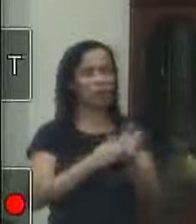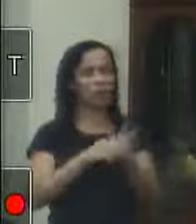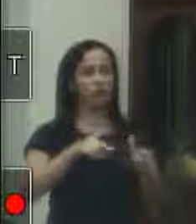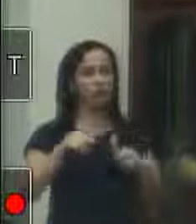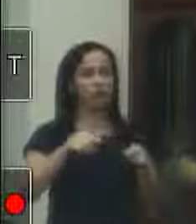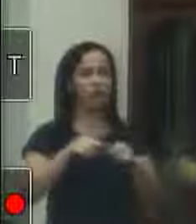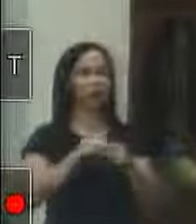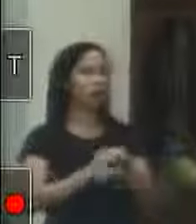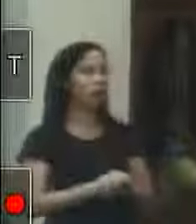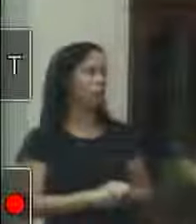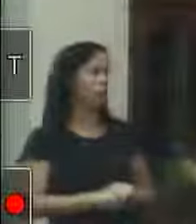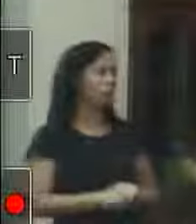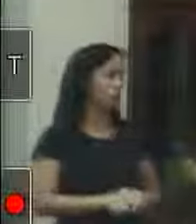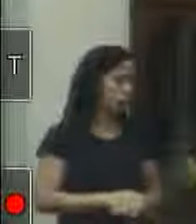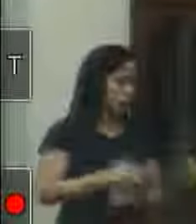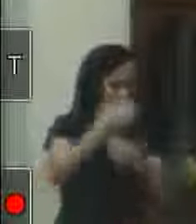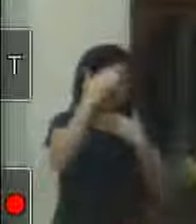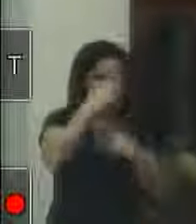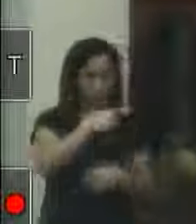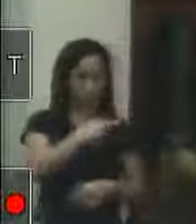dela. Muito obrigado.